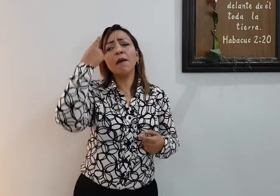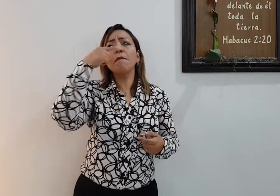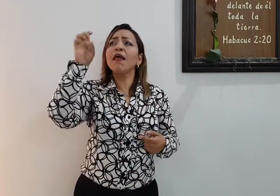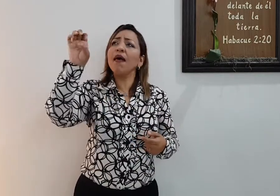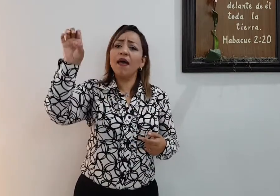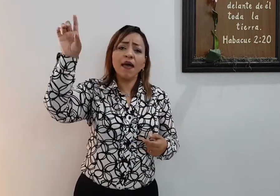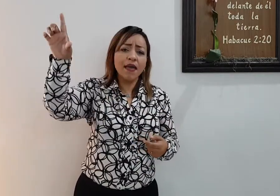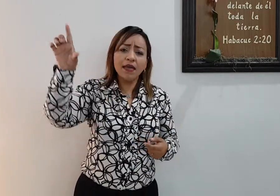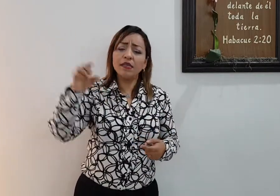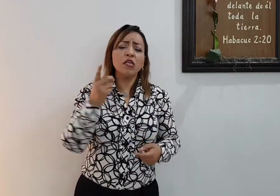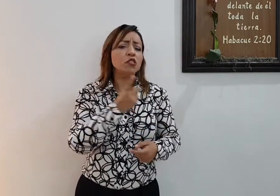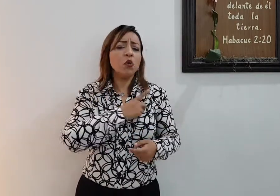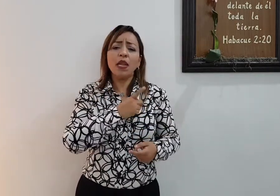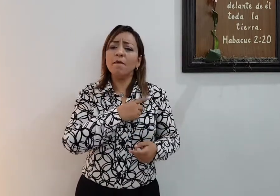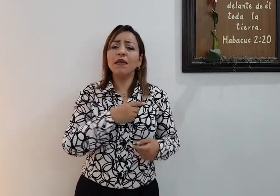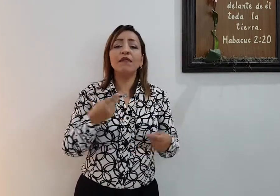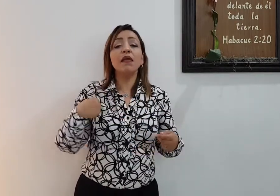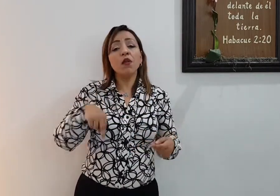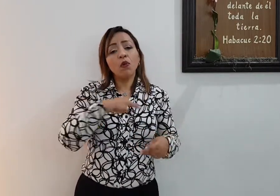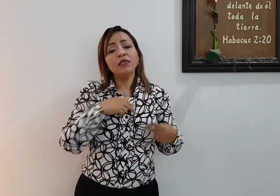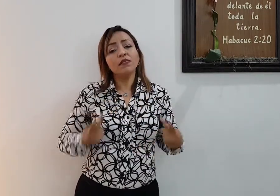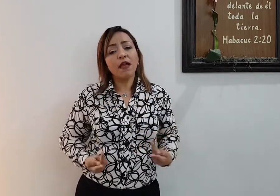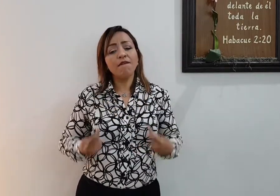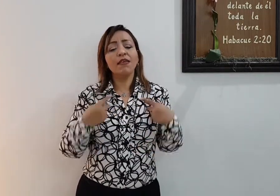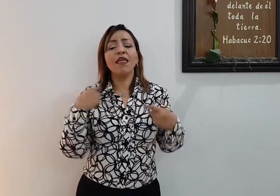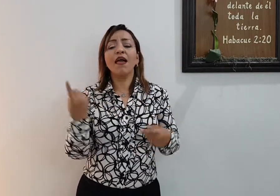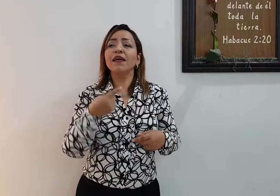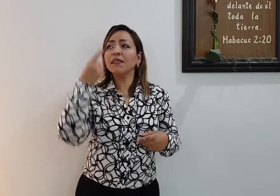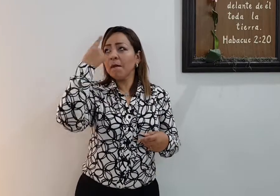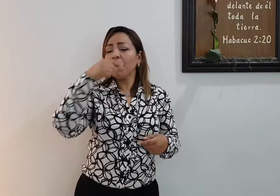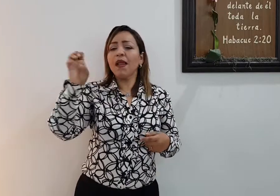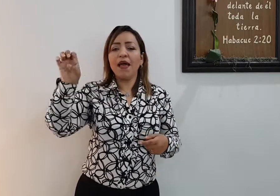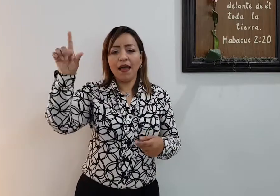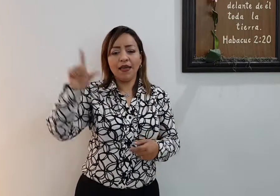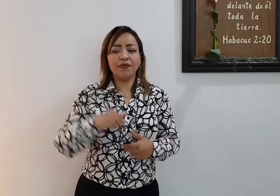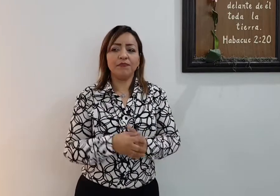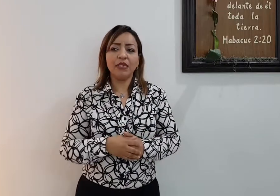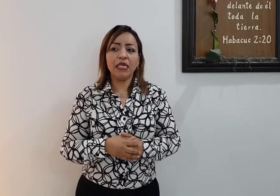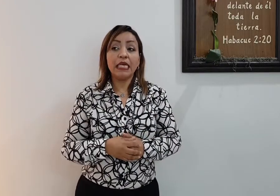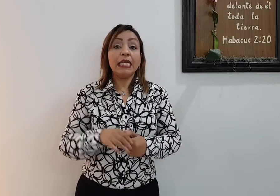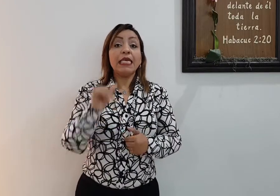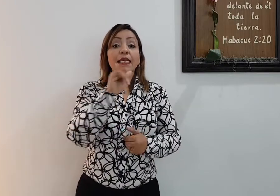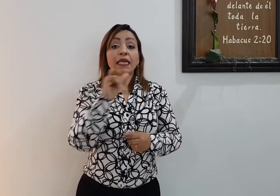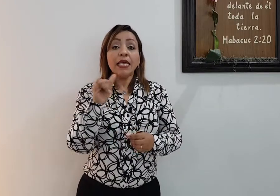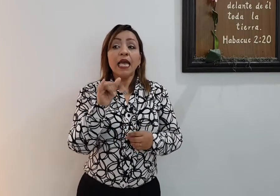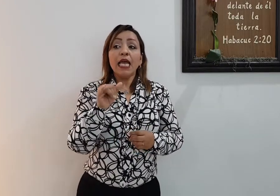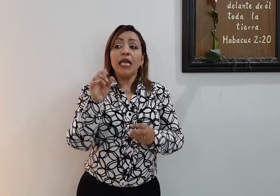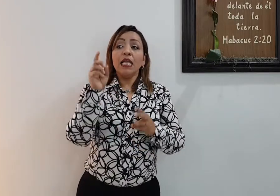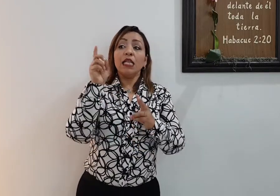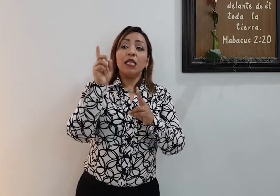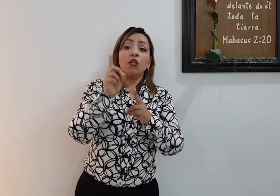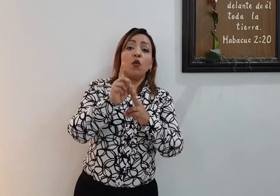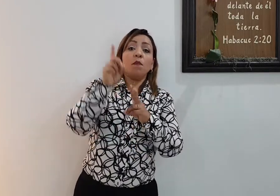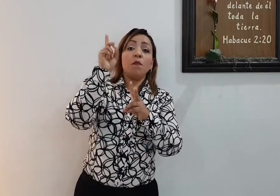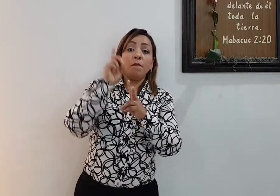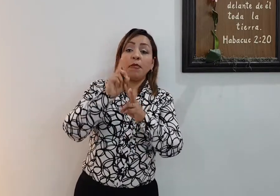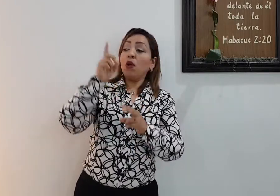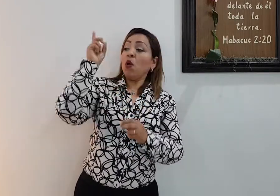que para Él. Muy bien. El domingo pasado veíamos otro aspecto de nuestra dedicación y consagración